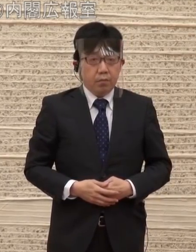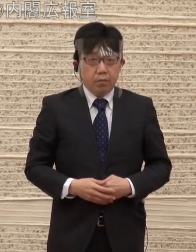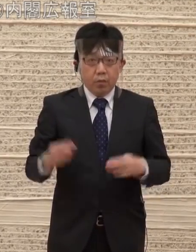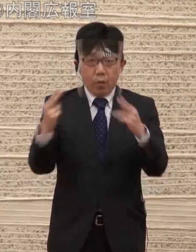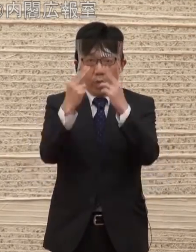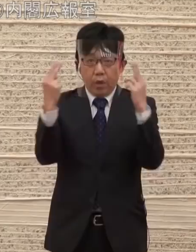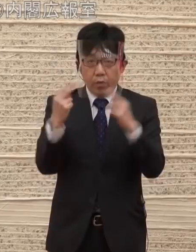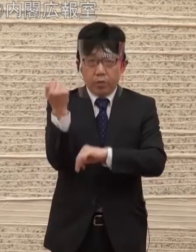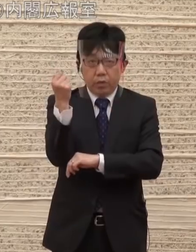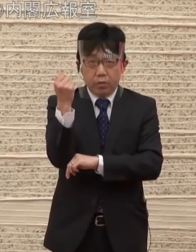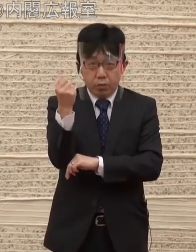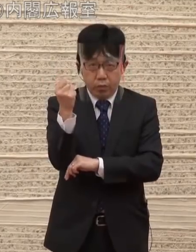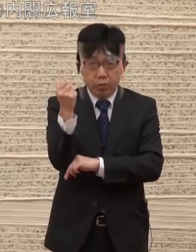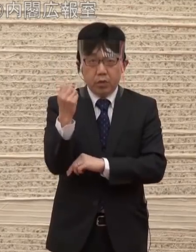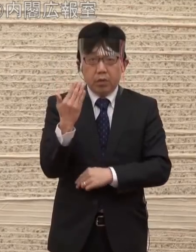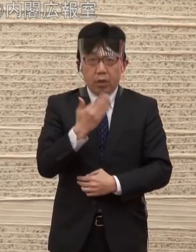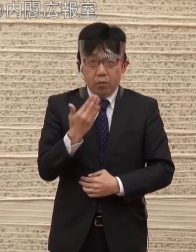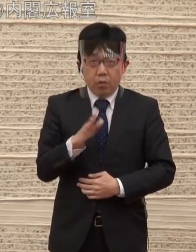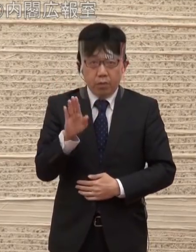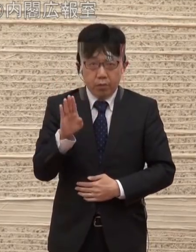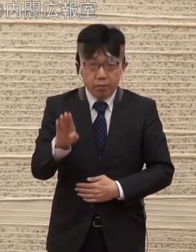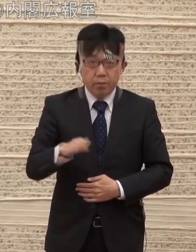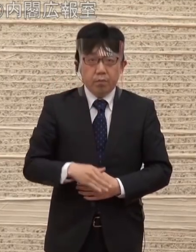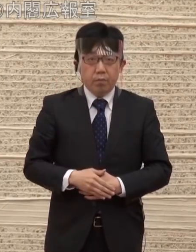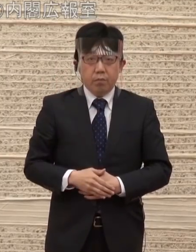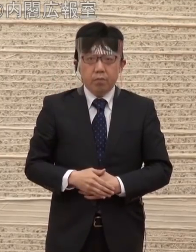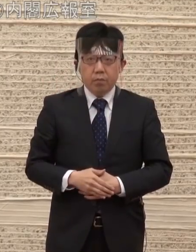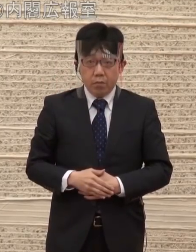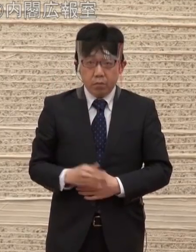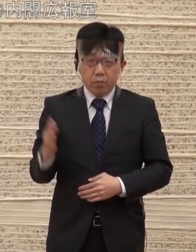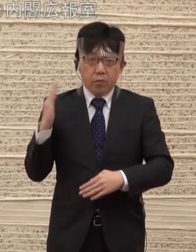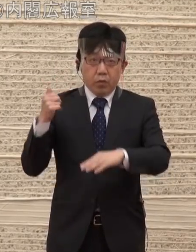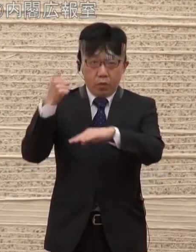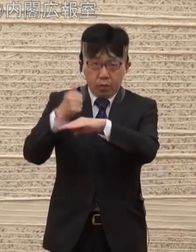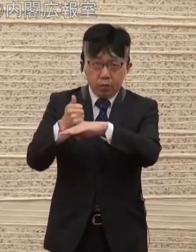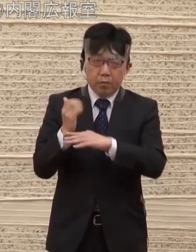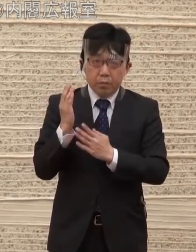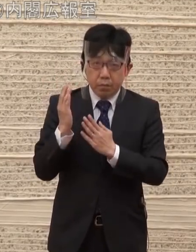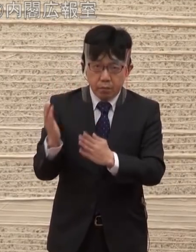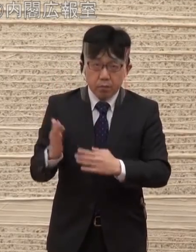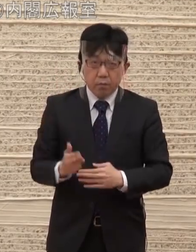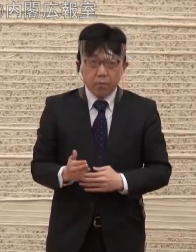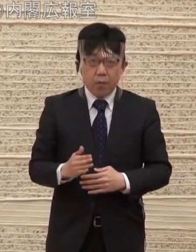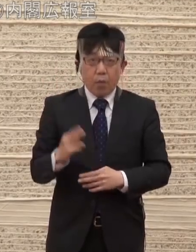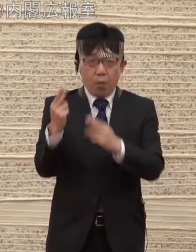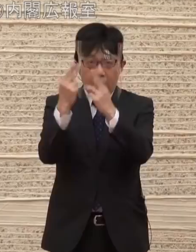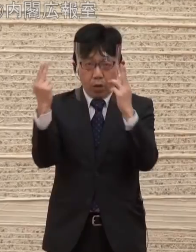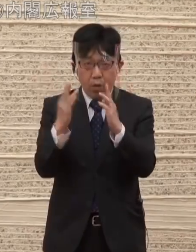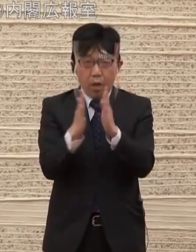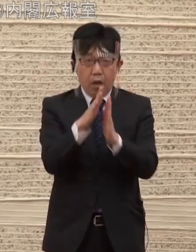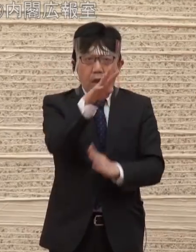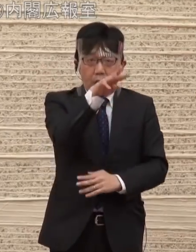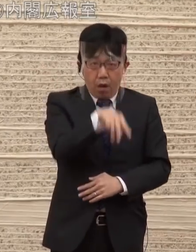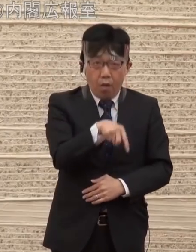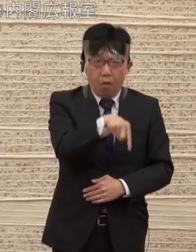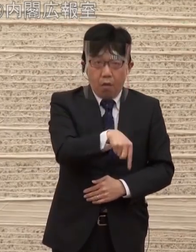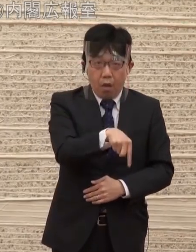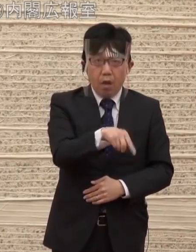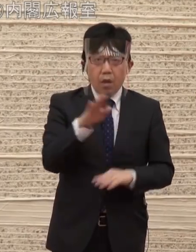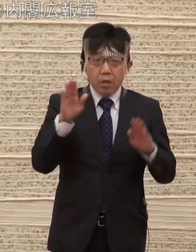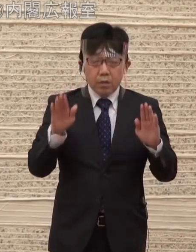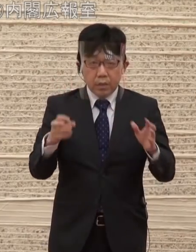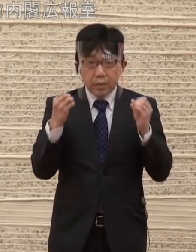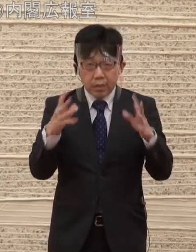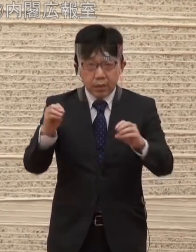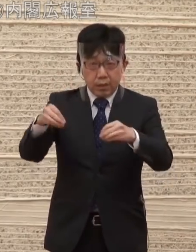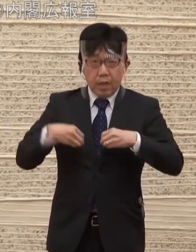北海道新聞の佐藤と申します総理にお伺いします北海道や神奈川は新規感染者の目安を下回ってい